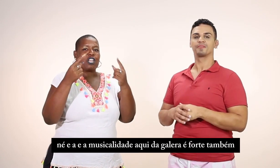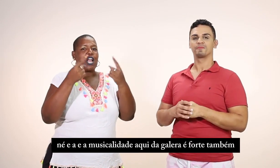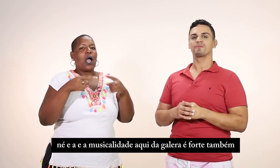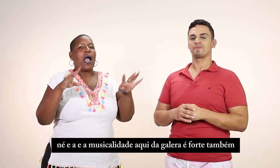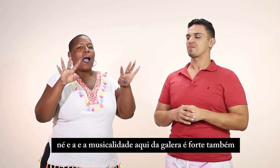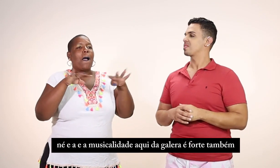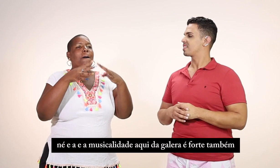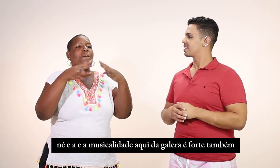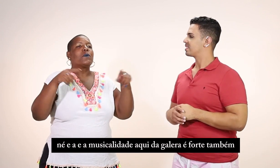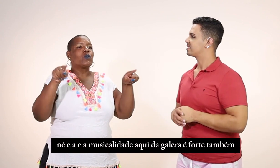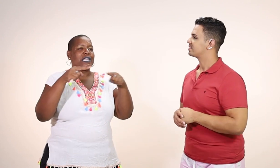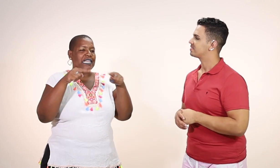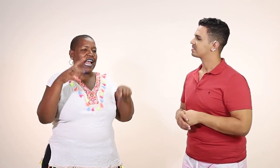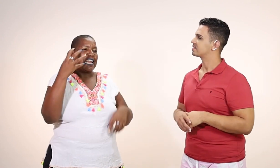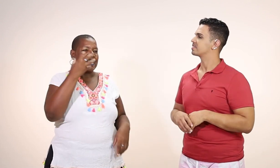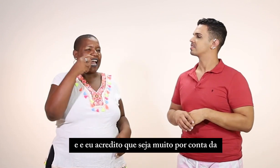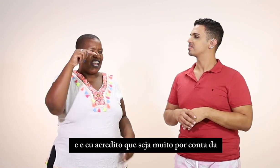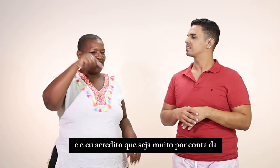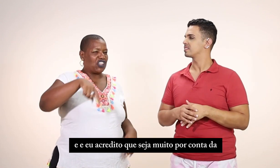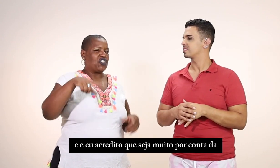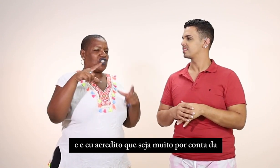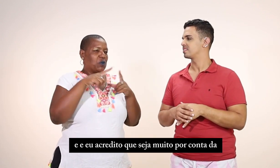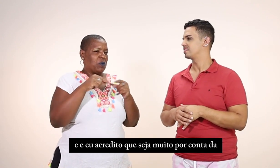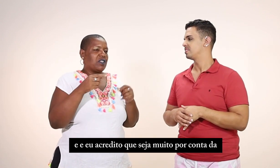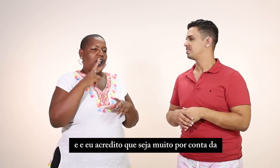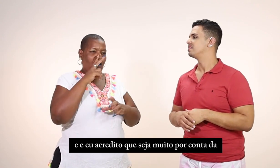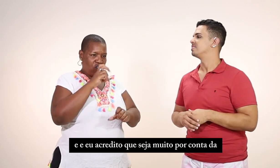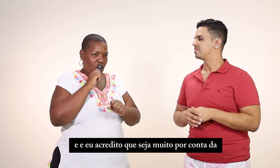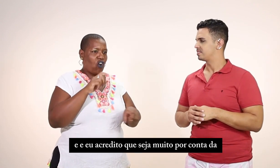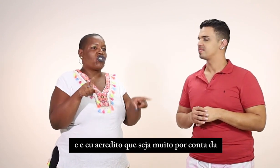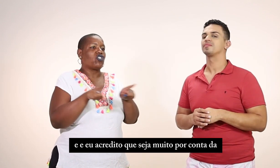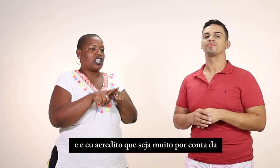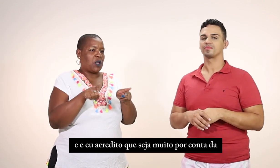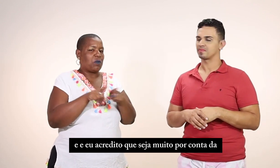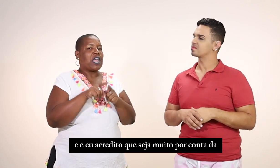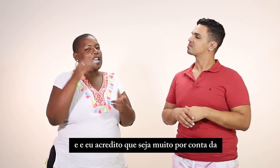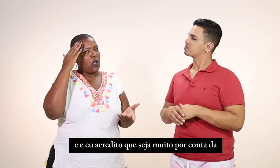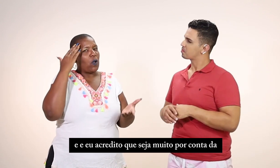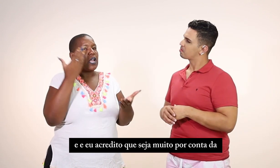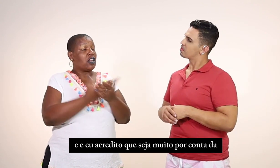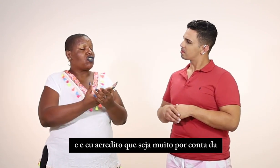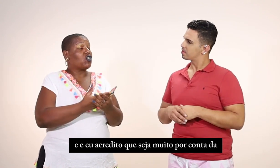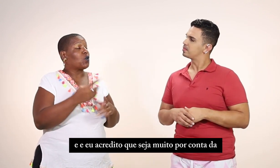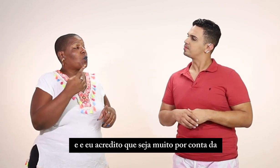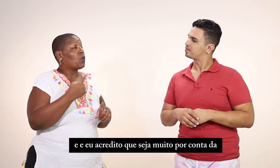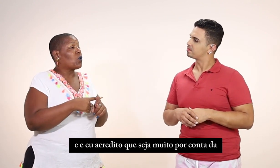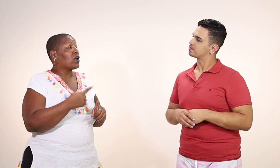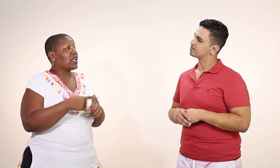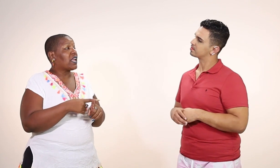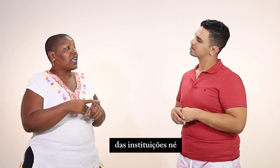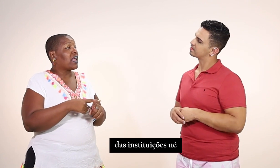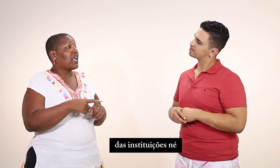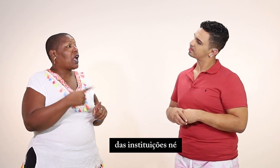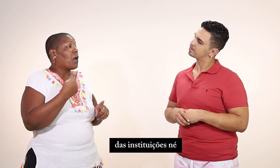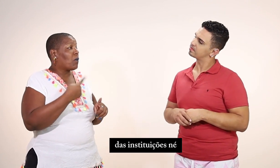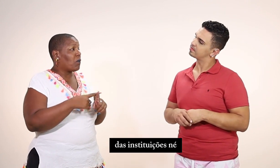galera é forte também. E eu acredito que seja muito por conta das